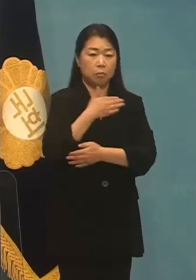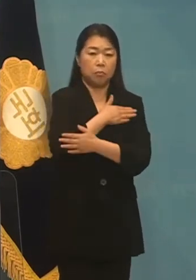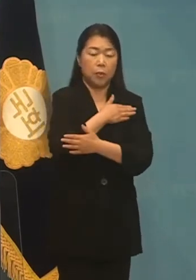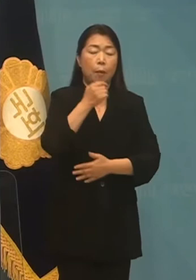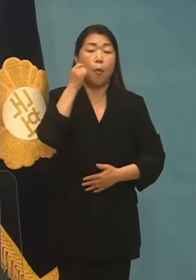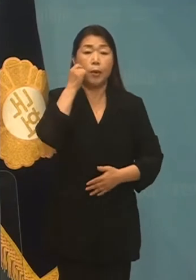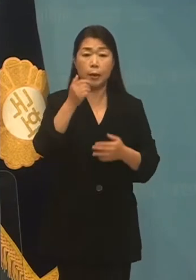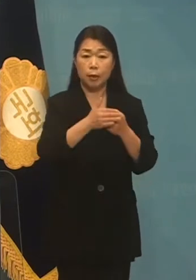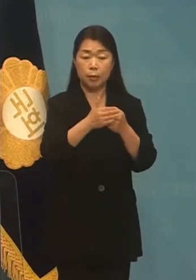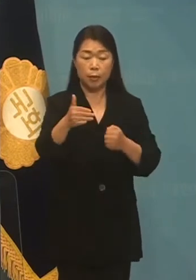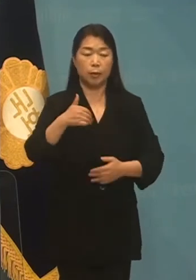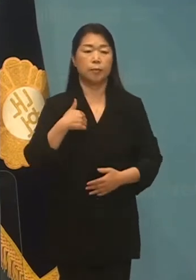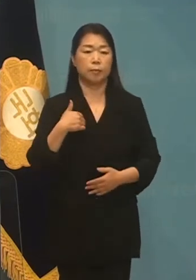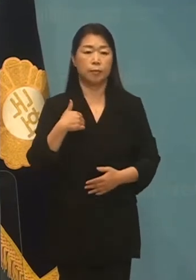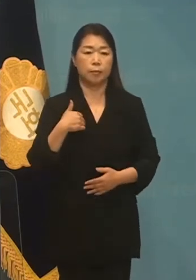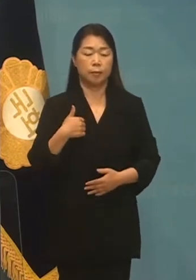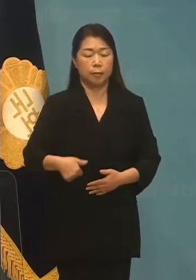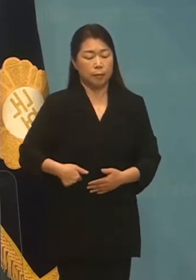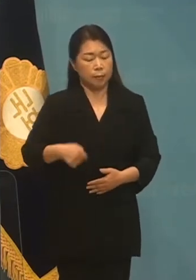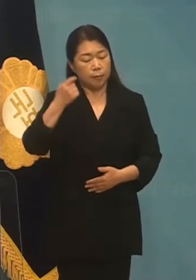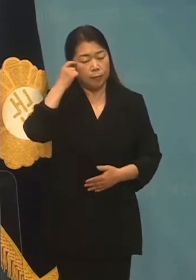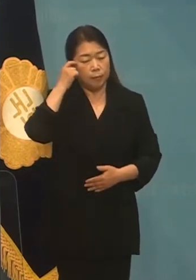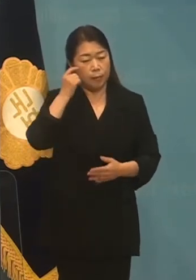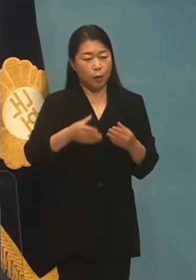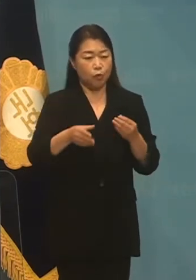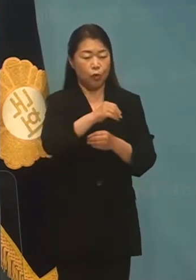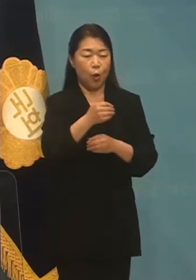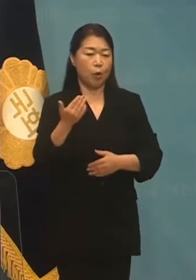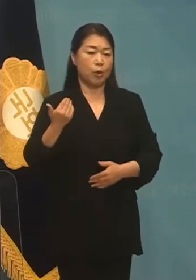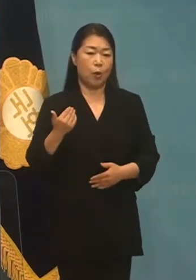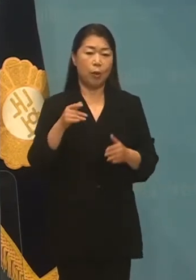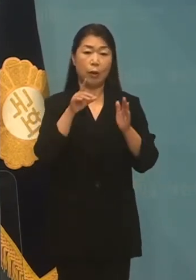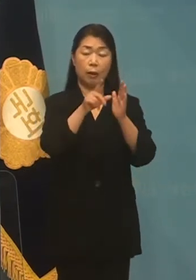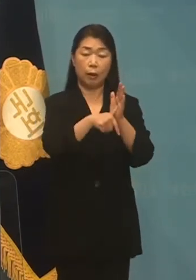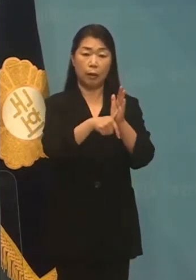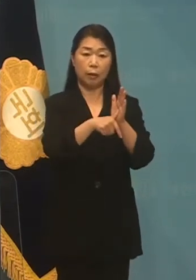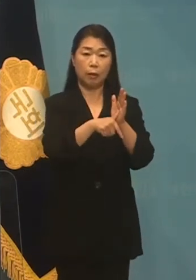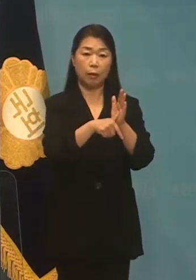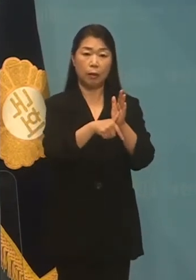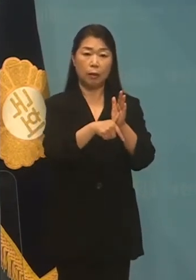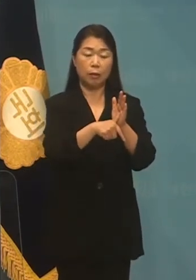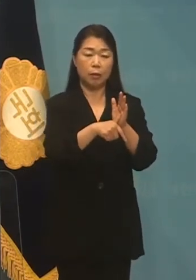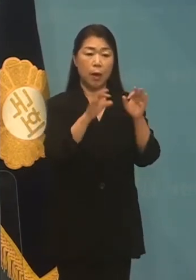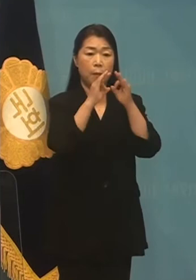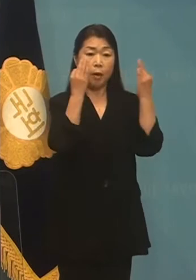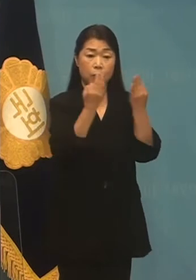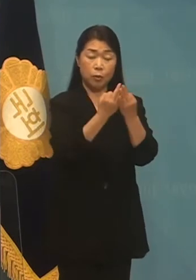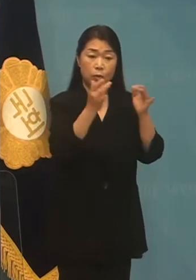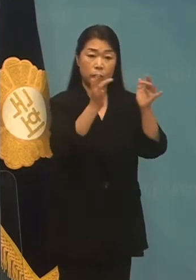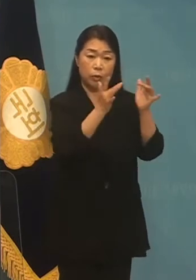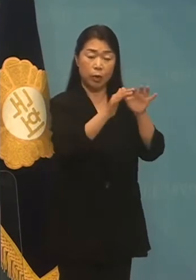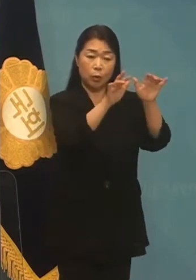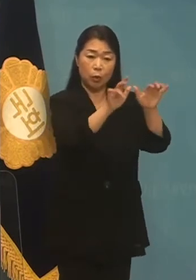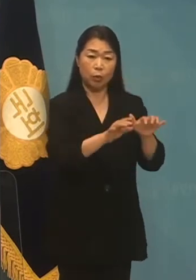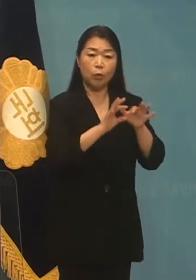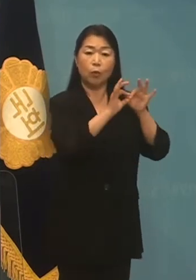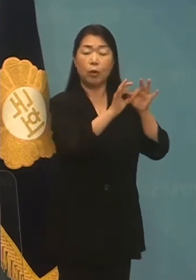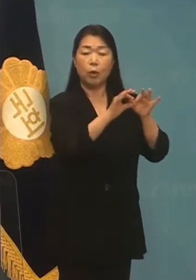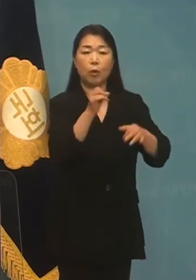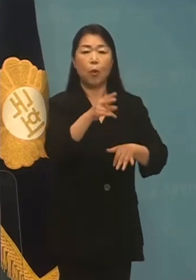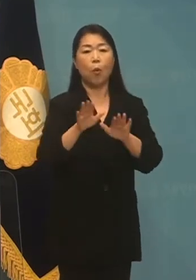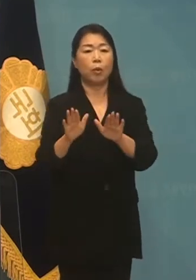있을 수 없어서 추석 전에 회복을 통해서 그리고